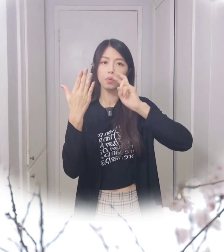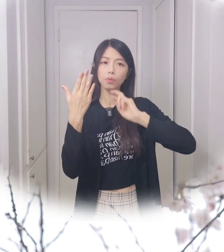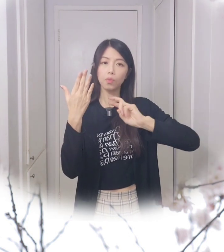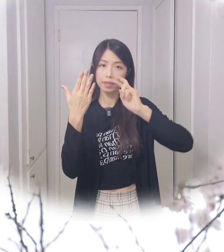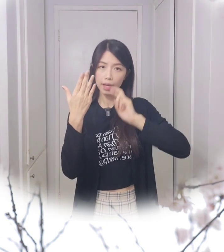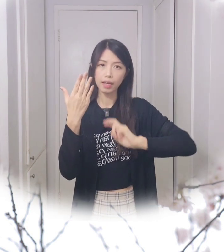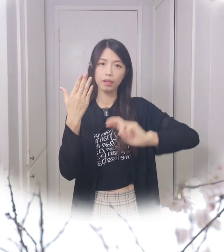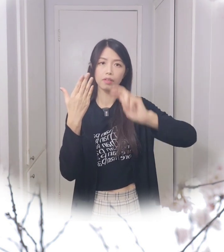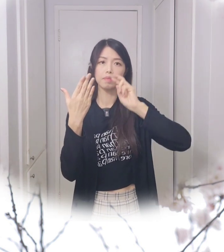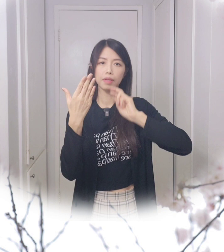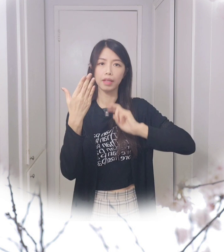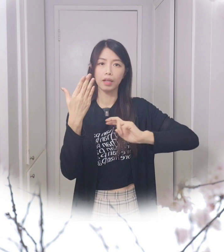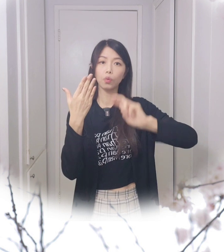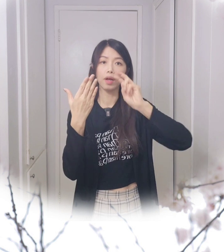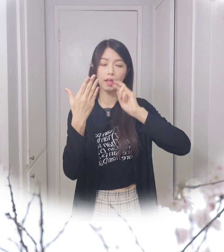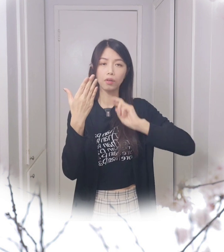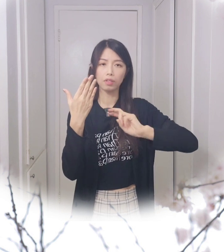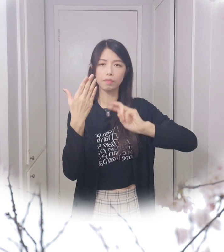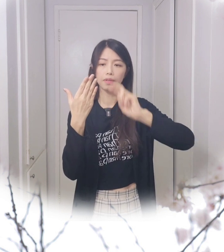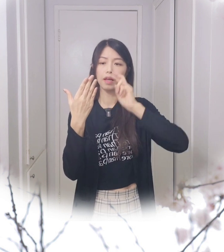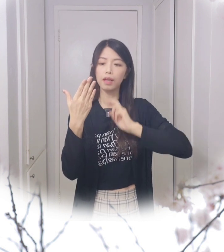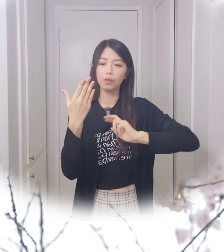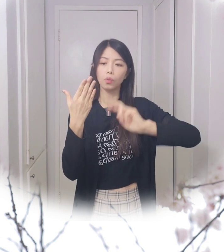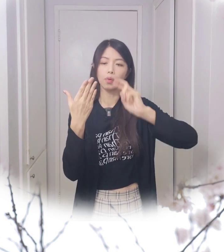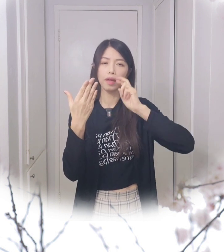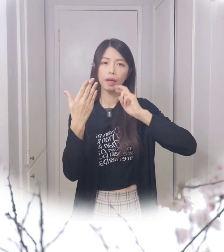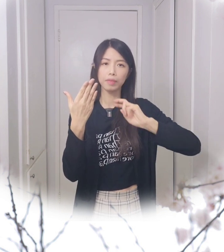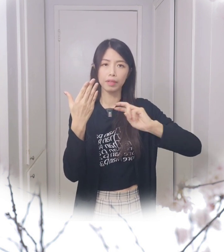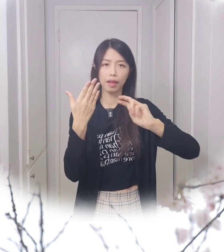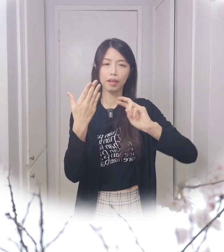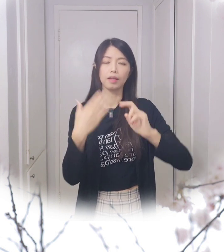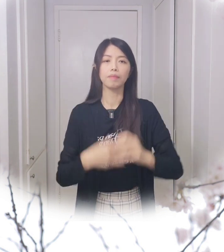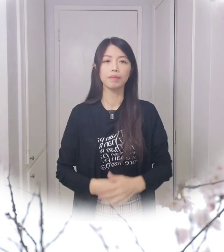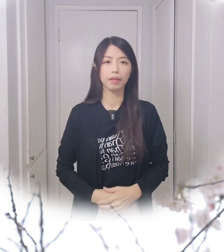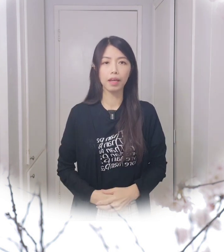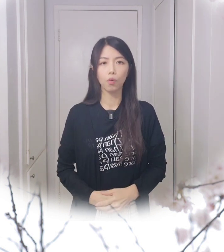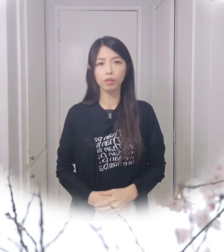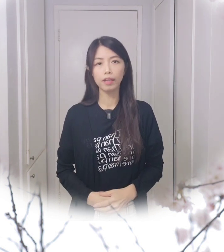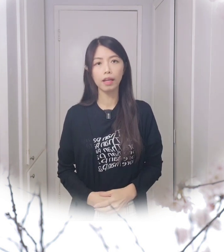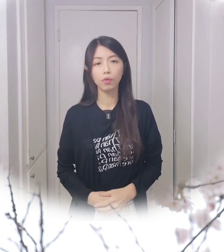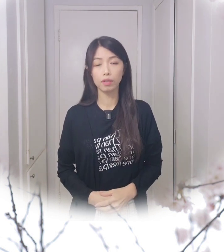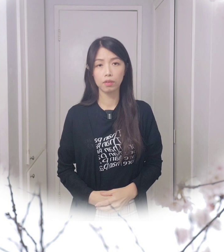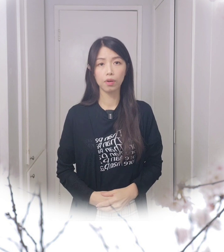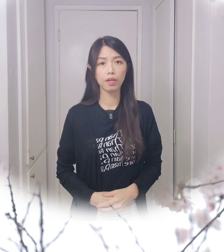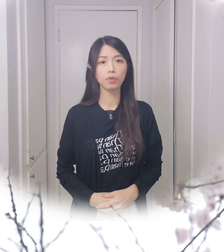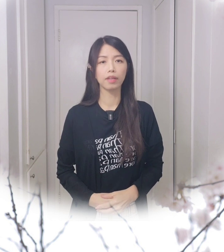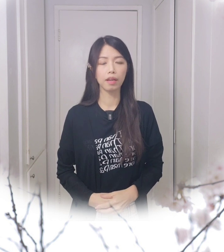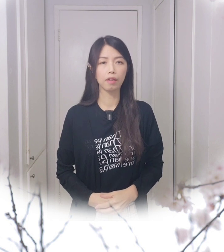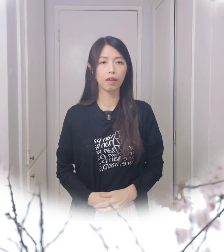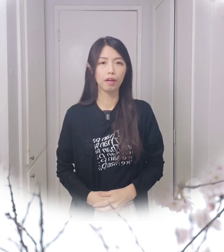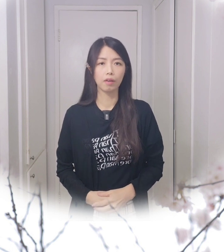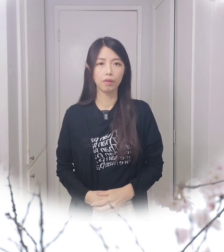찬송 혹은 찬양 이런 뜻입니다. 노래하다 이런 뜻입니다. 노래합니다. 마지막에 원하다 라고 한 대의 수어를